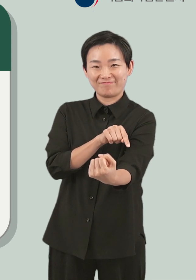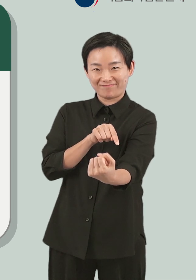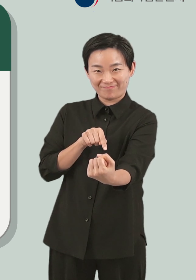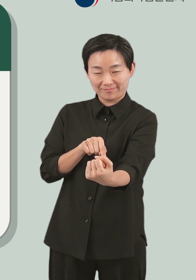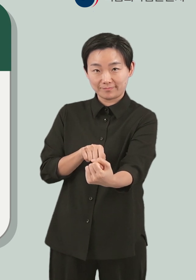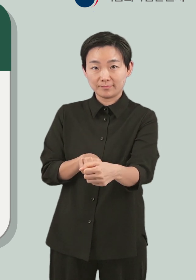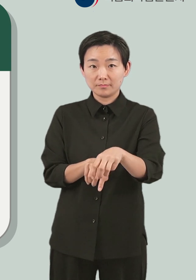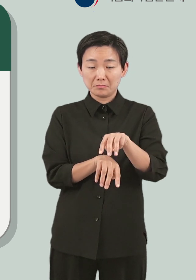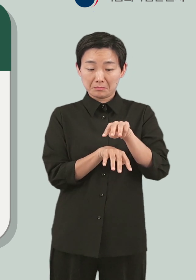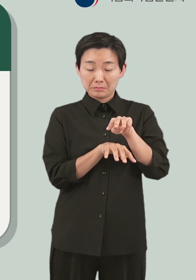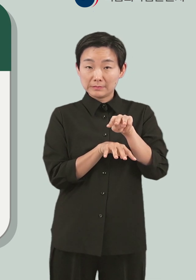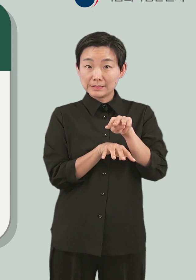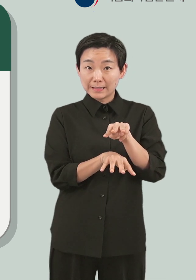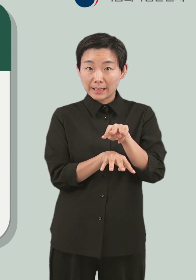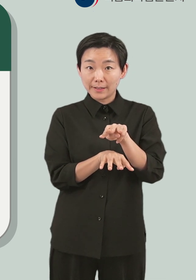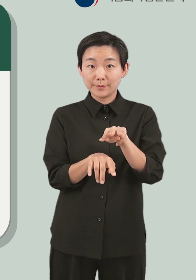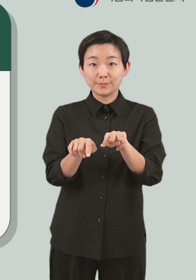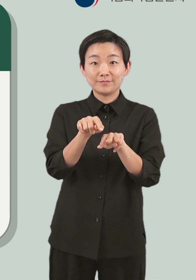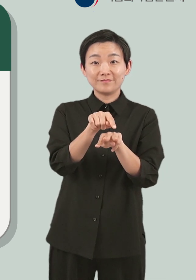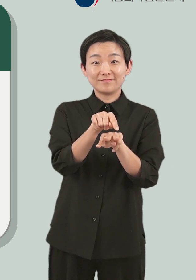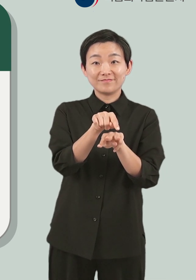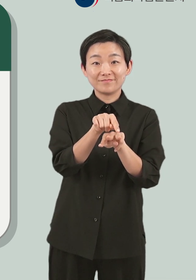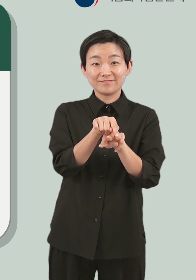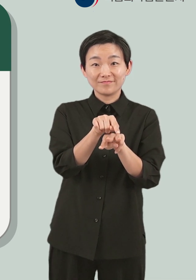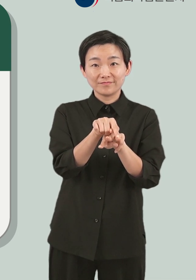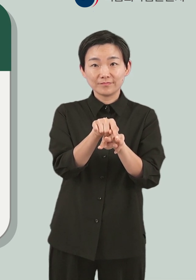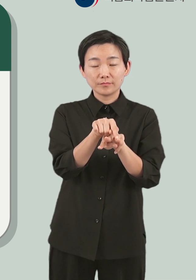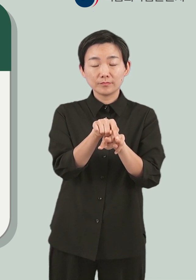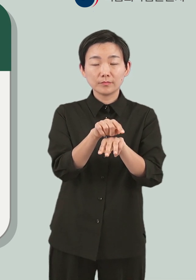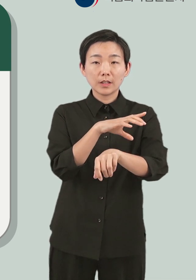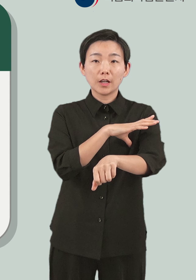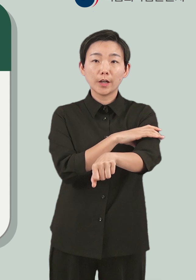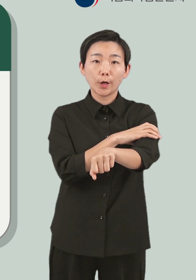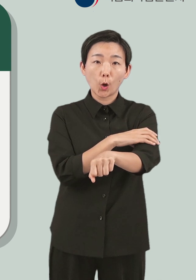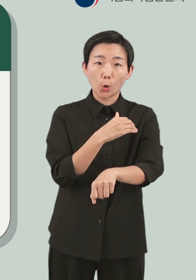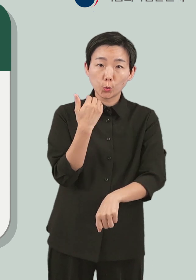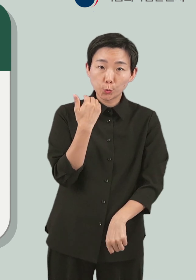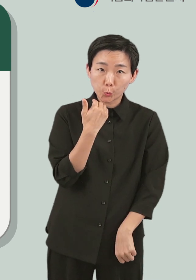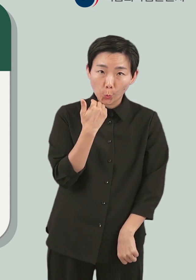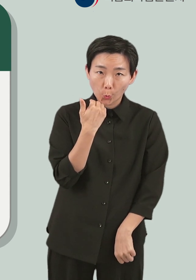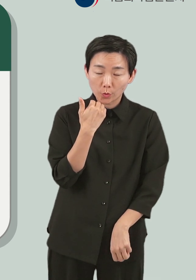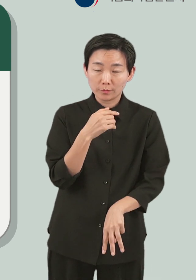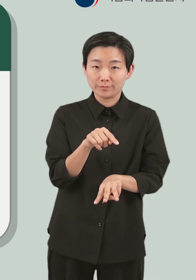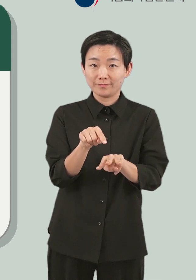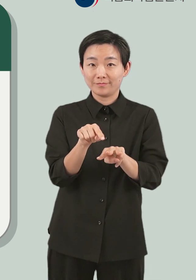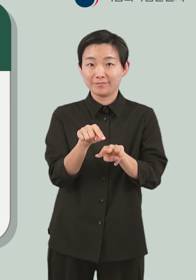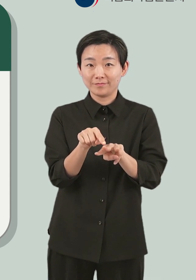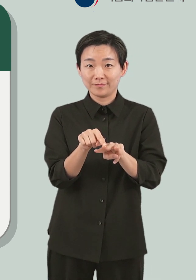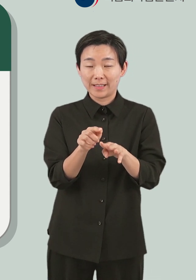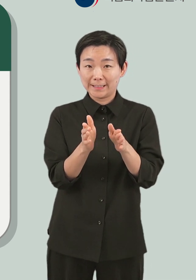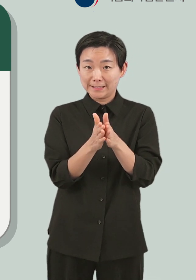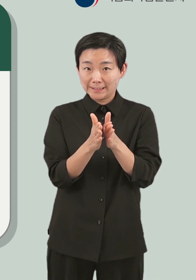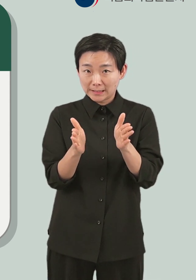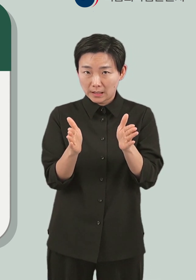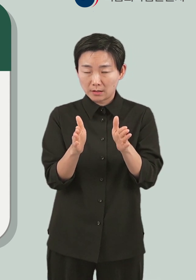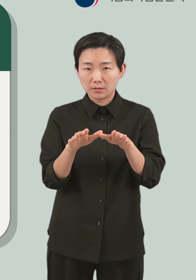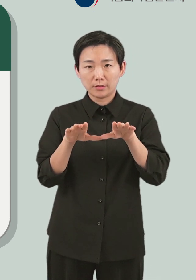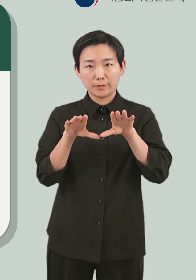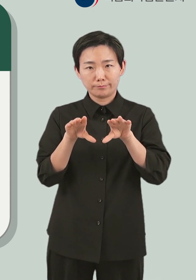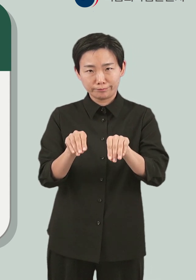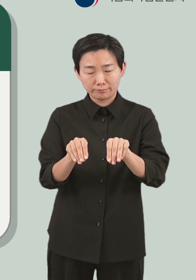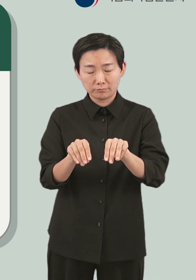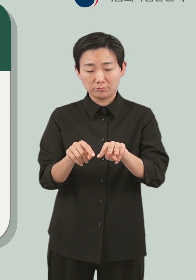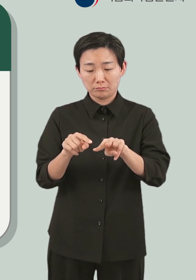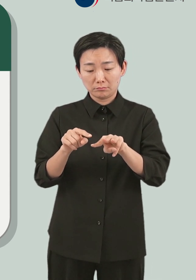배치되어 있습니다. 커프 위쪽에 조작 화면이 있으며 화면의 위와 아래에는 작동 버튼이 있습니다. 화면 위쪽에